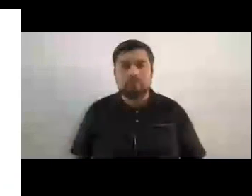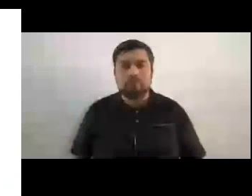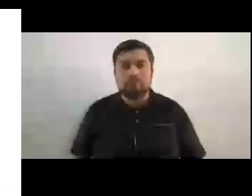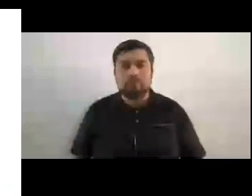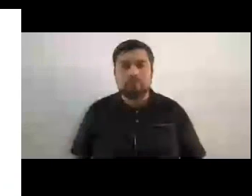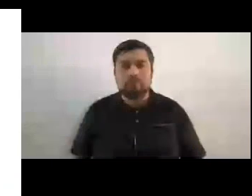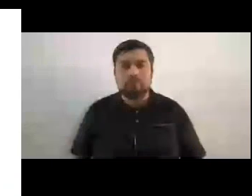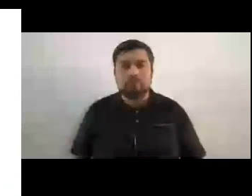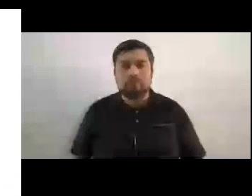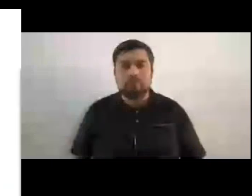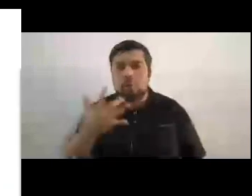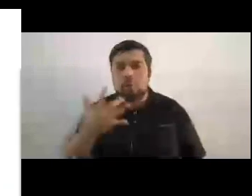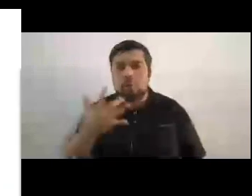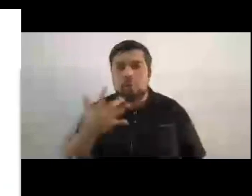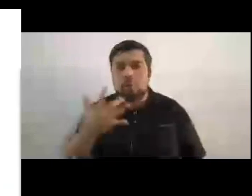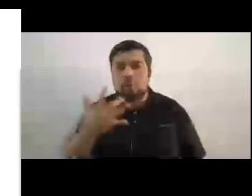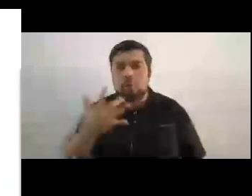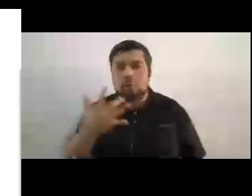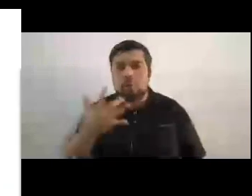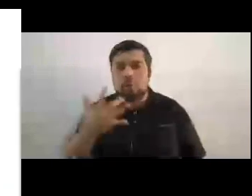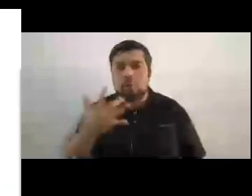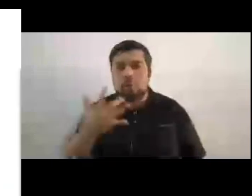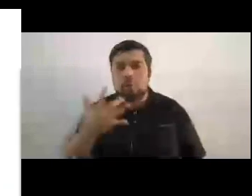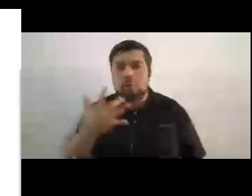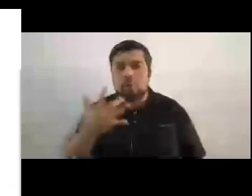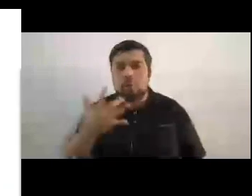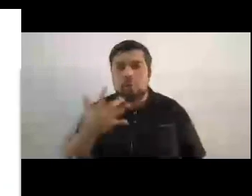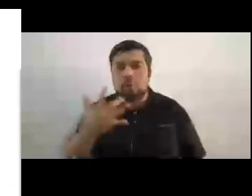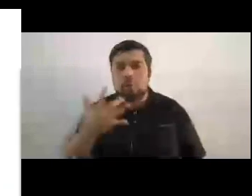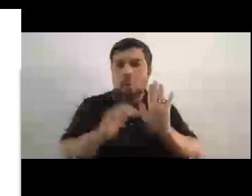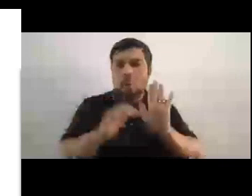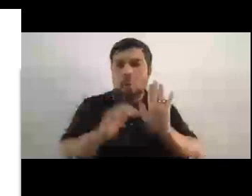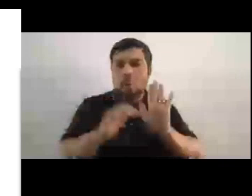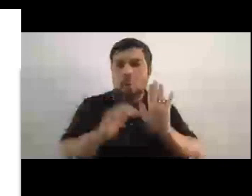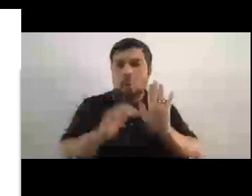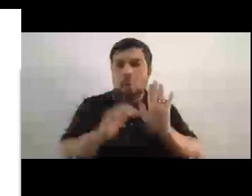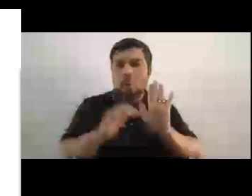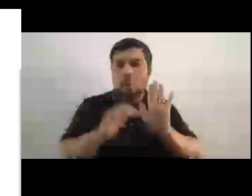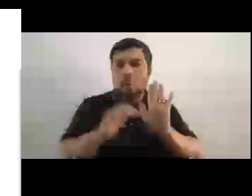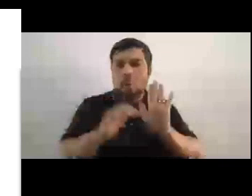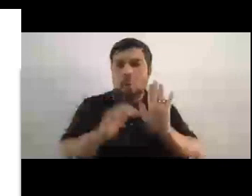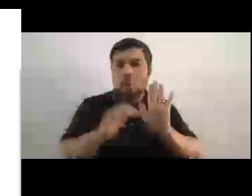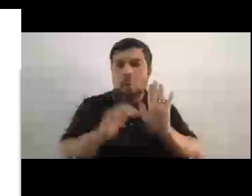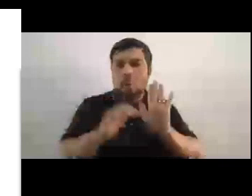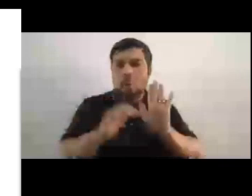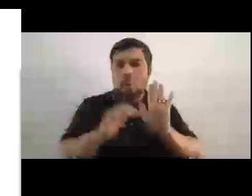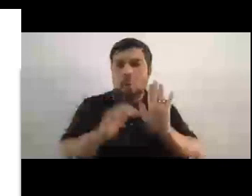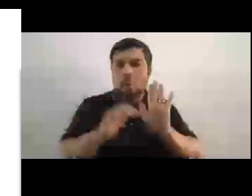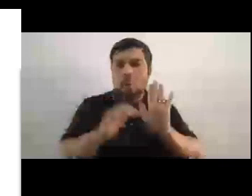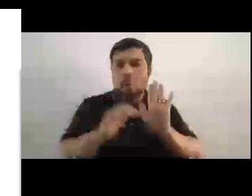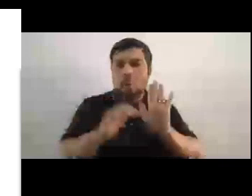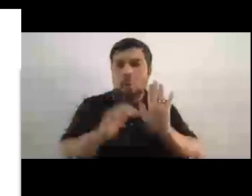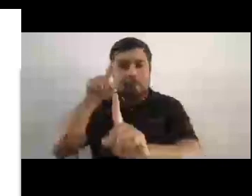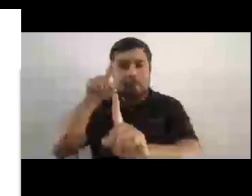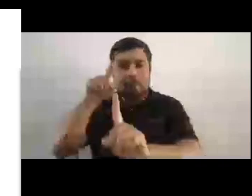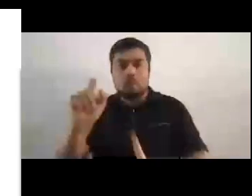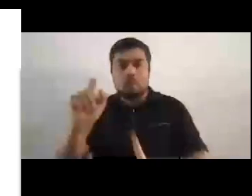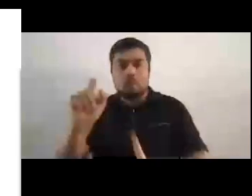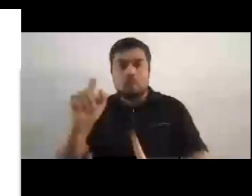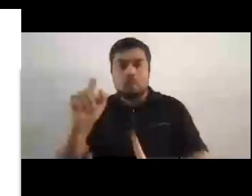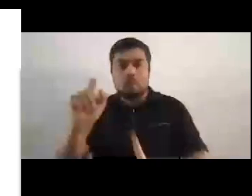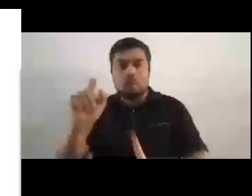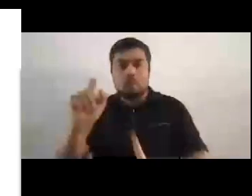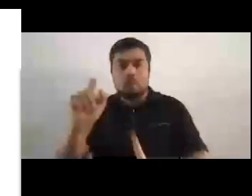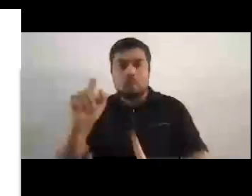con estos elementos, con este perfil? Para cumplir aquellos objetivos principales en su